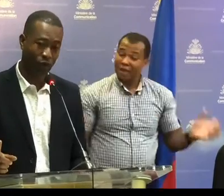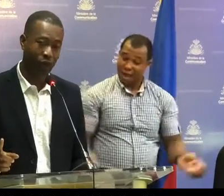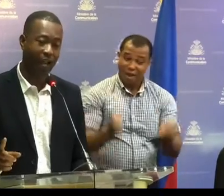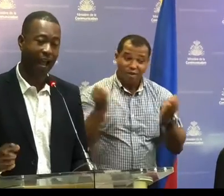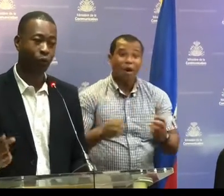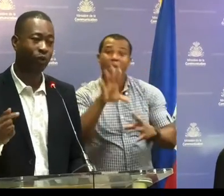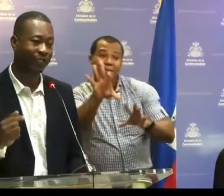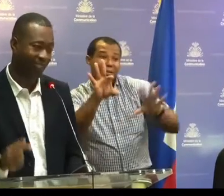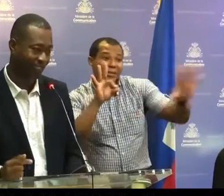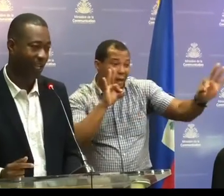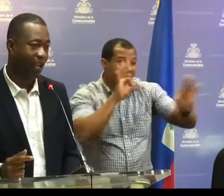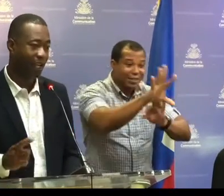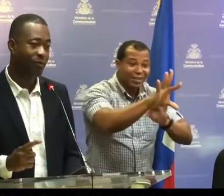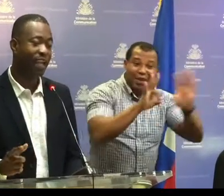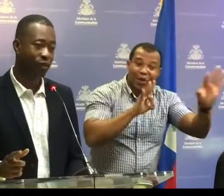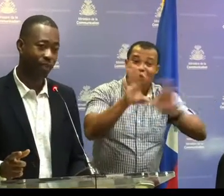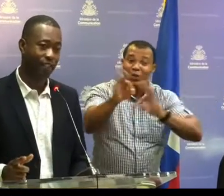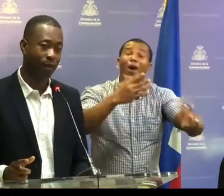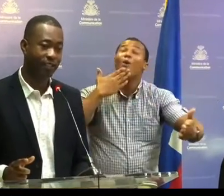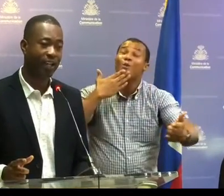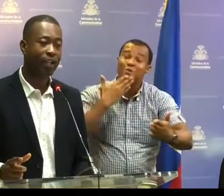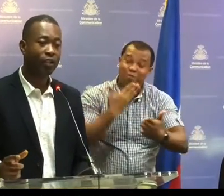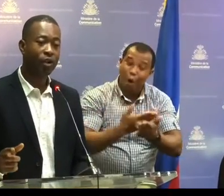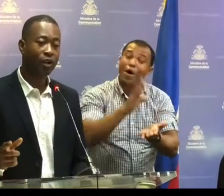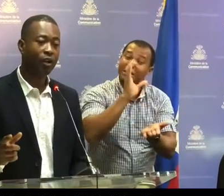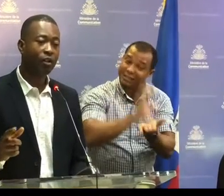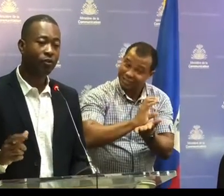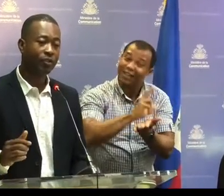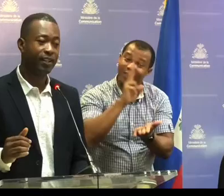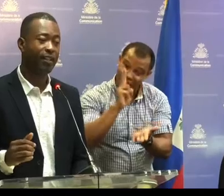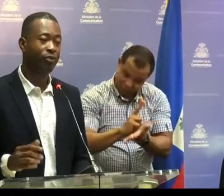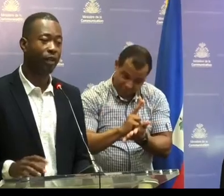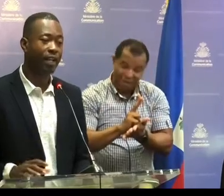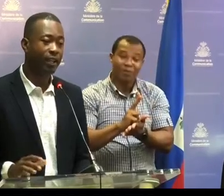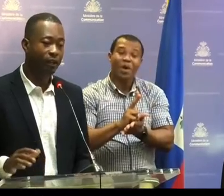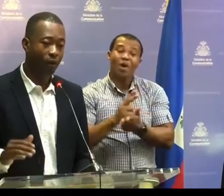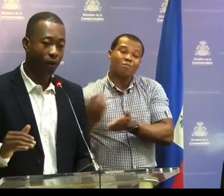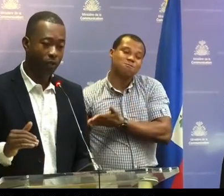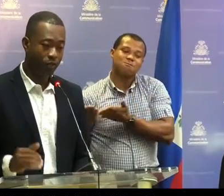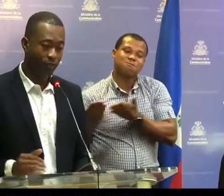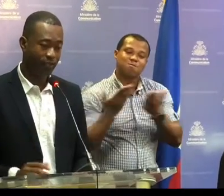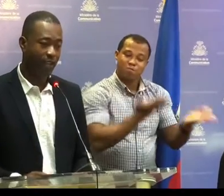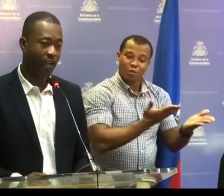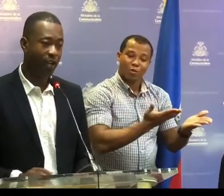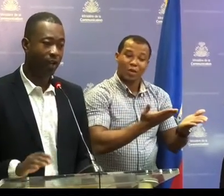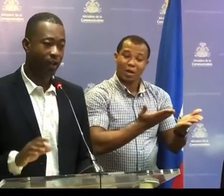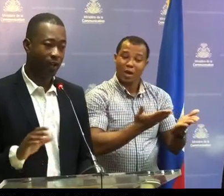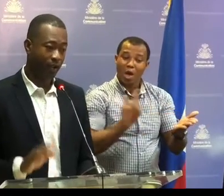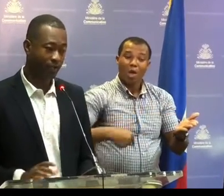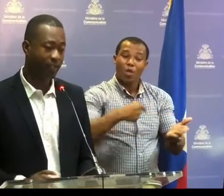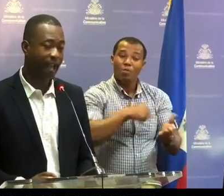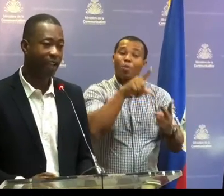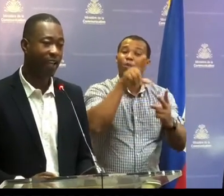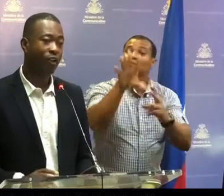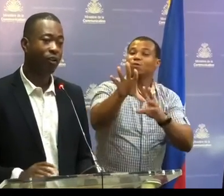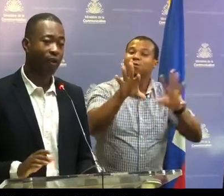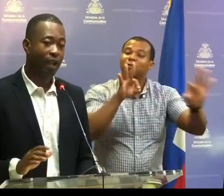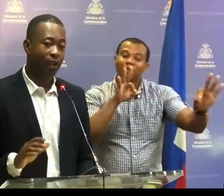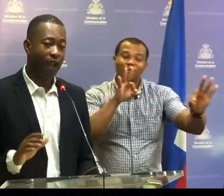contrainte corona, contrainte limitation espace là. Donc nous sélectionner 200